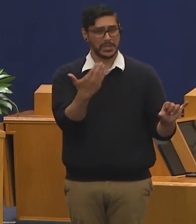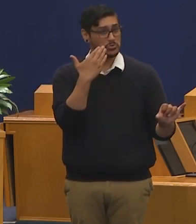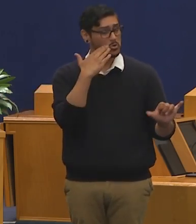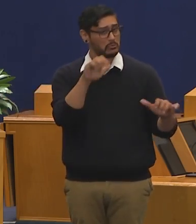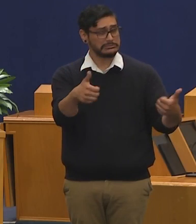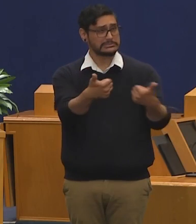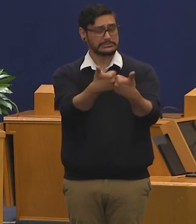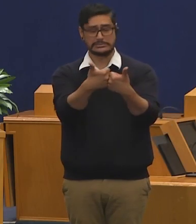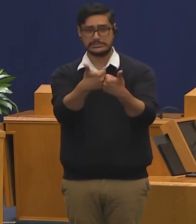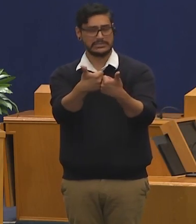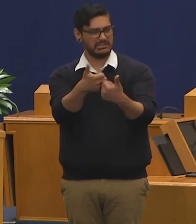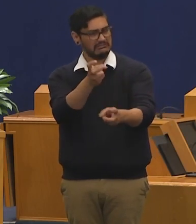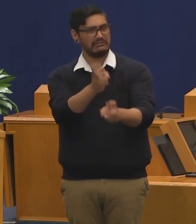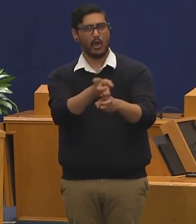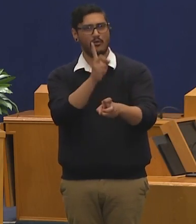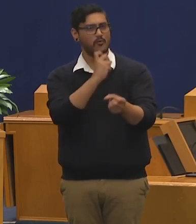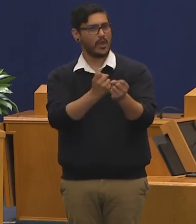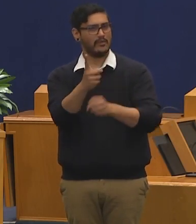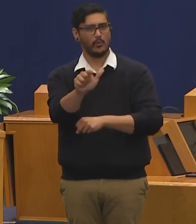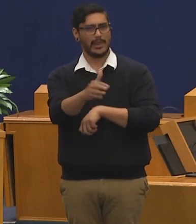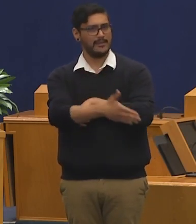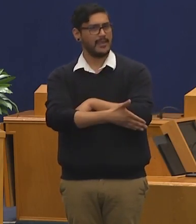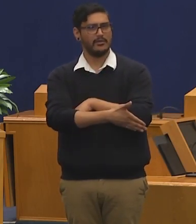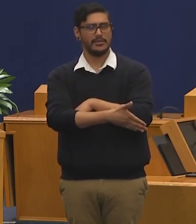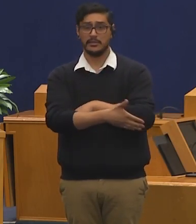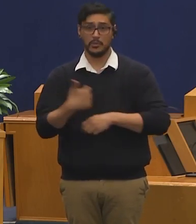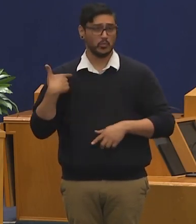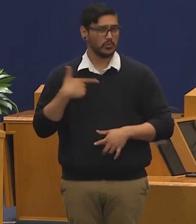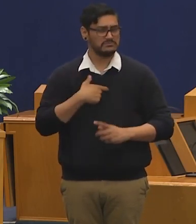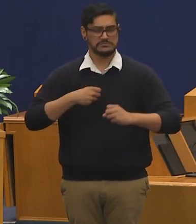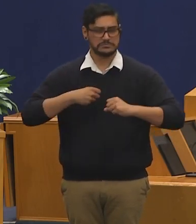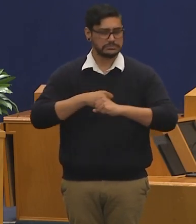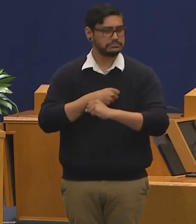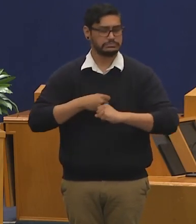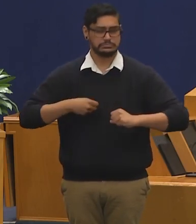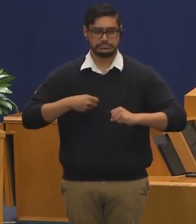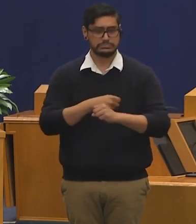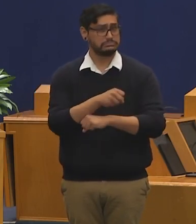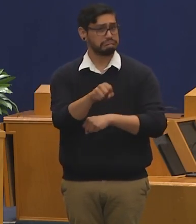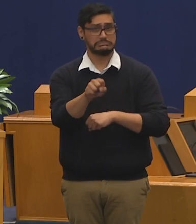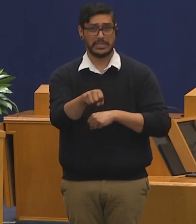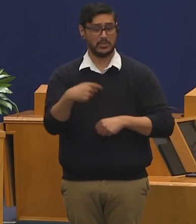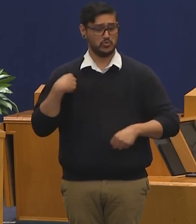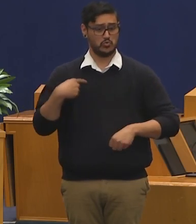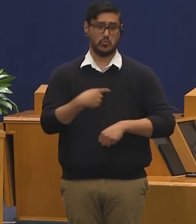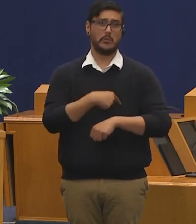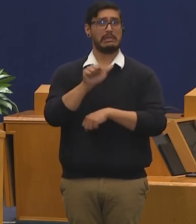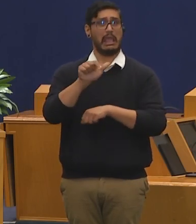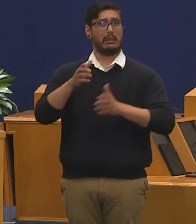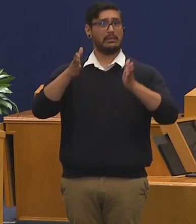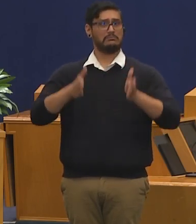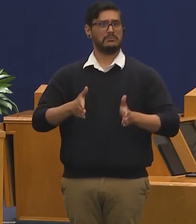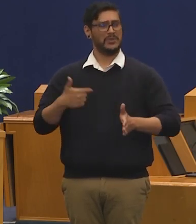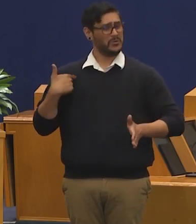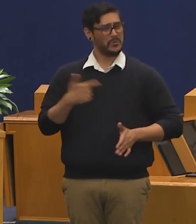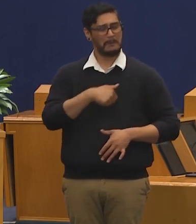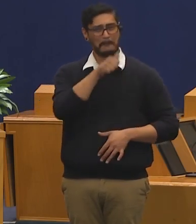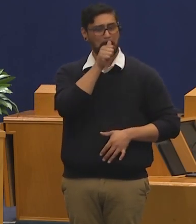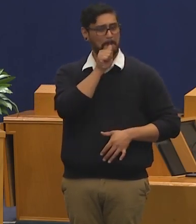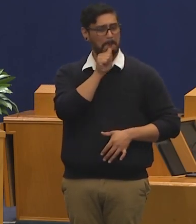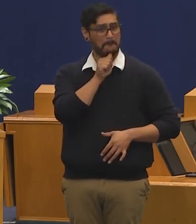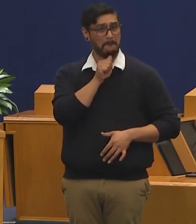Los Ángeles. Estamos luchando, estamos batallando, los angelinos estamos sufriendo. Y en unos